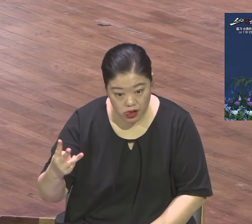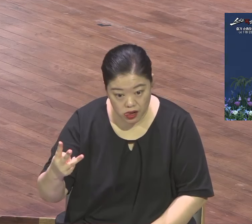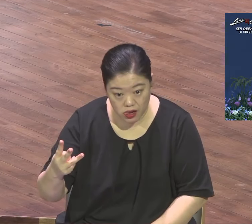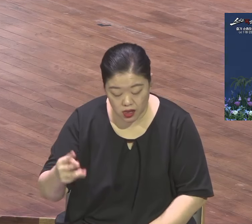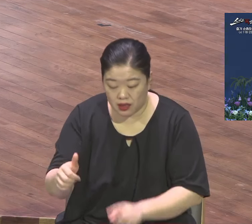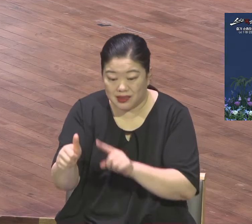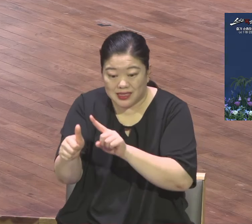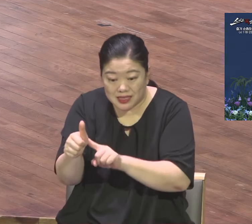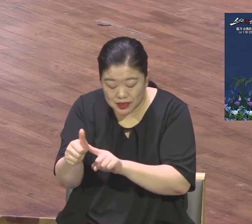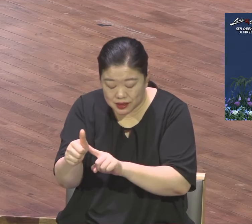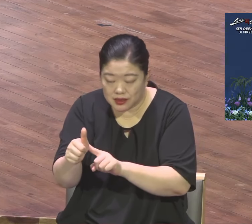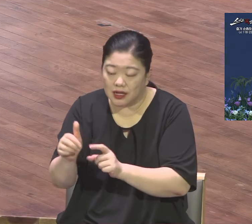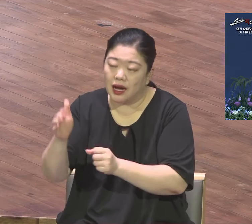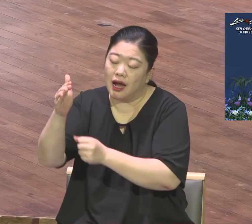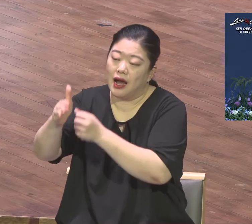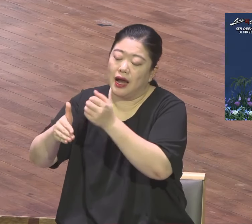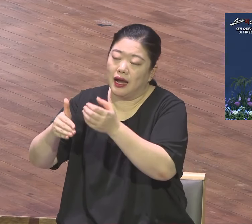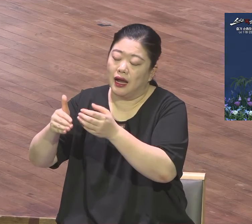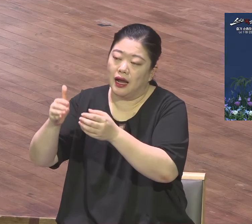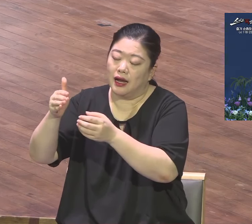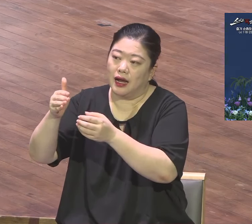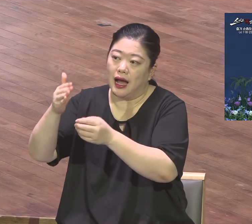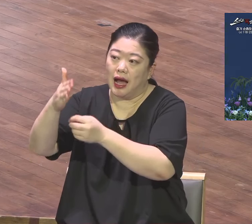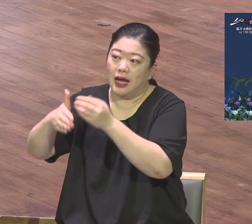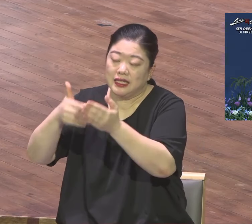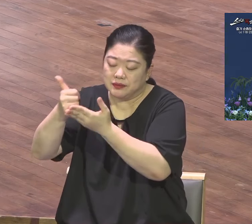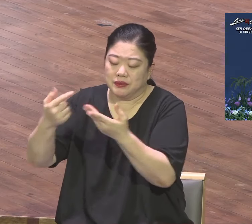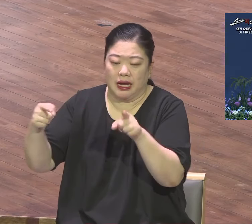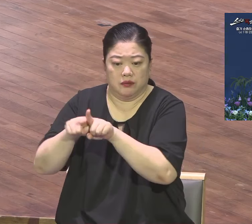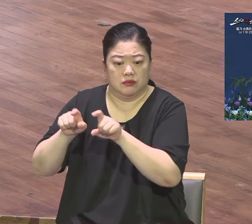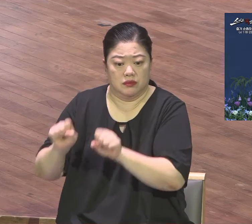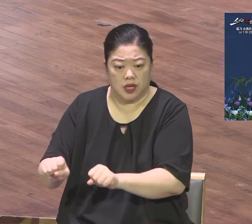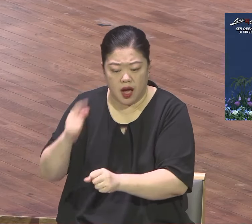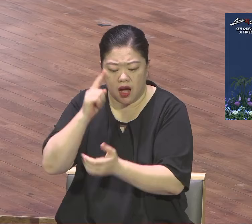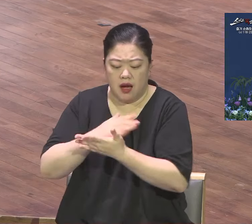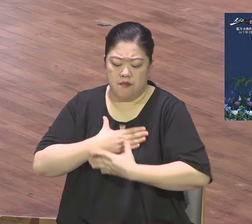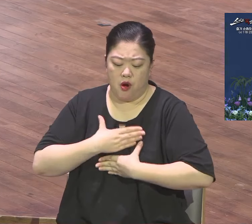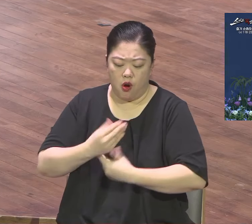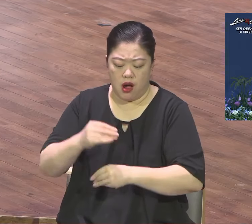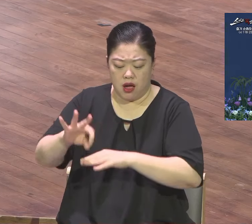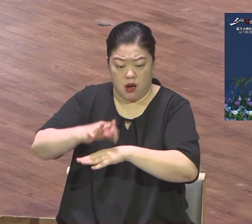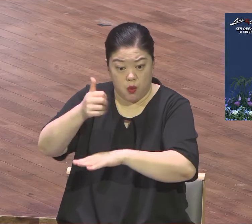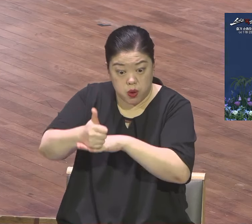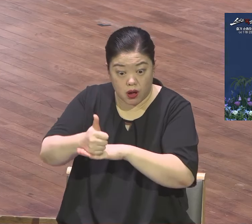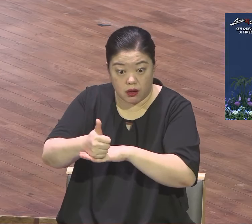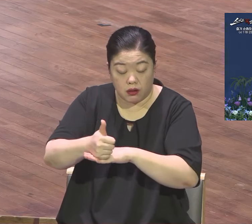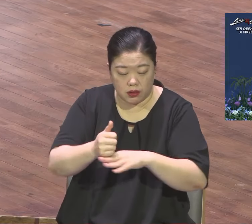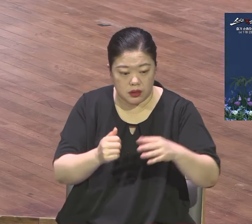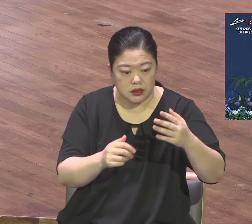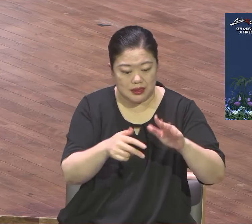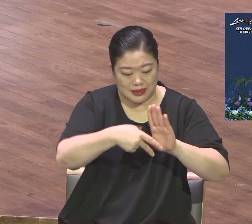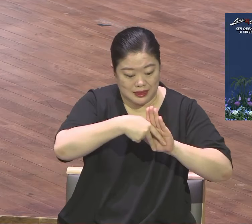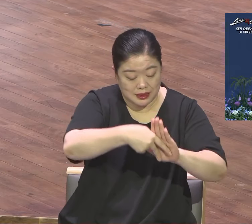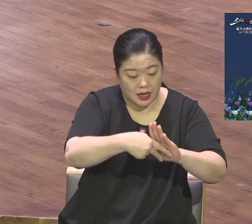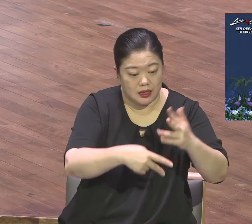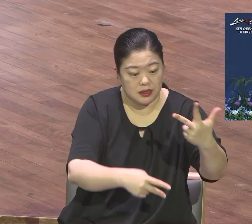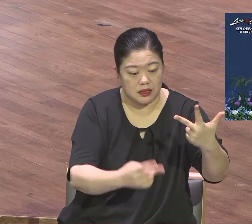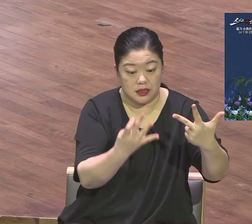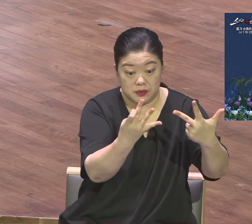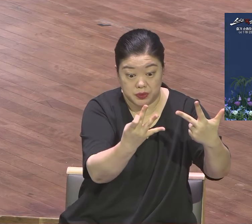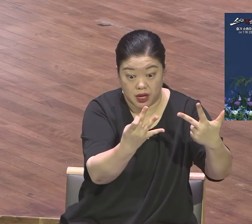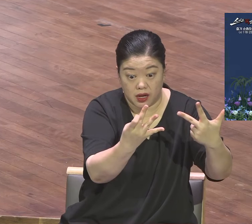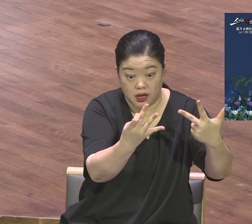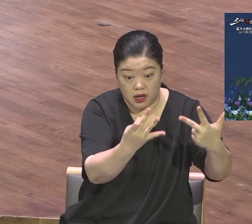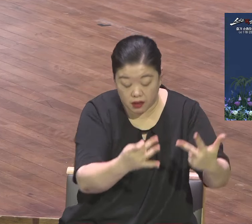아버지 하나님이요 영존하신 아버지라 평강의 왕이라 이렇게 고백을 하잖아요. 이런 형식으로 이사야